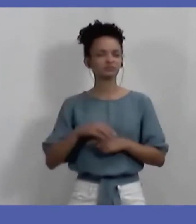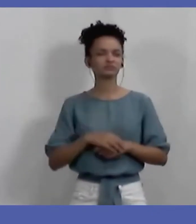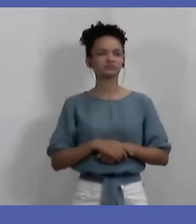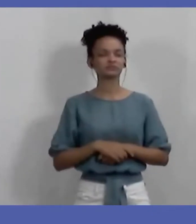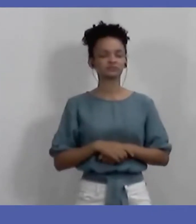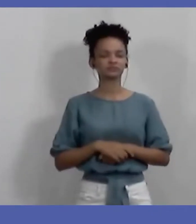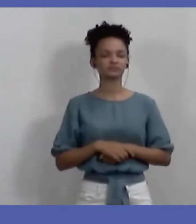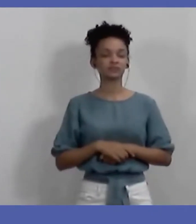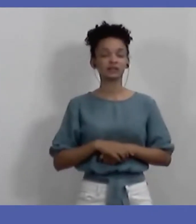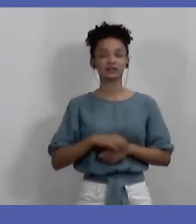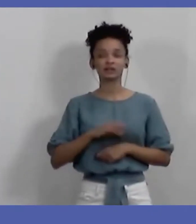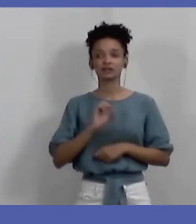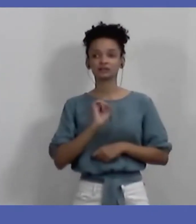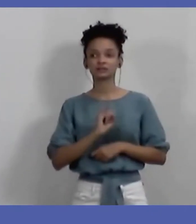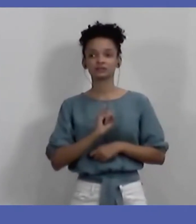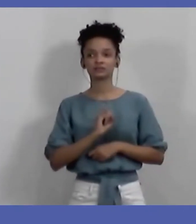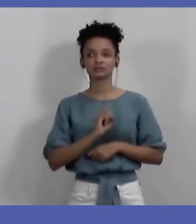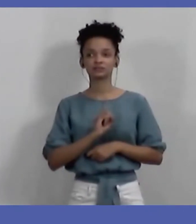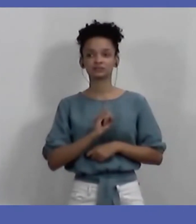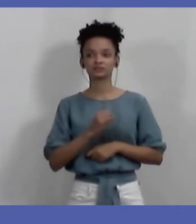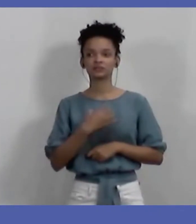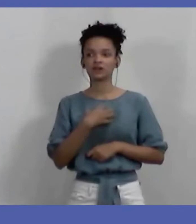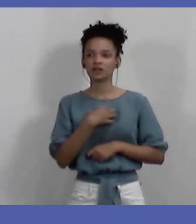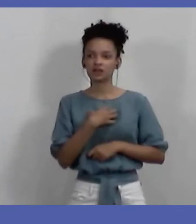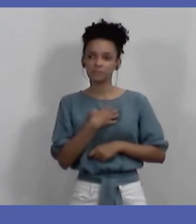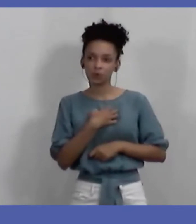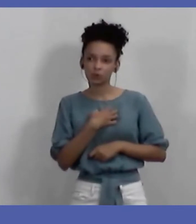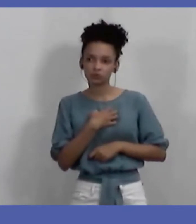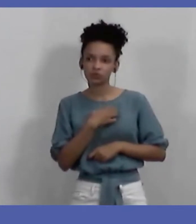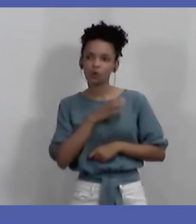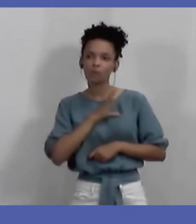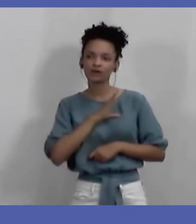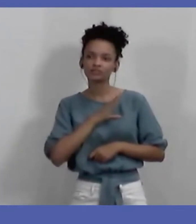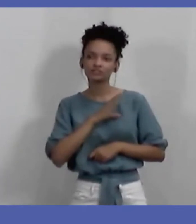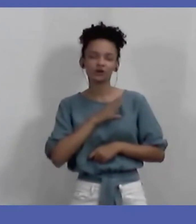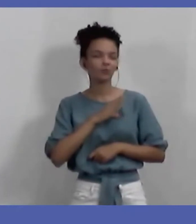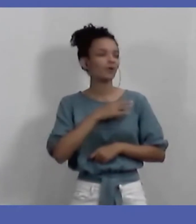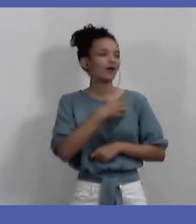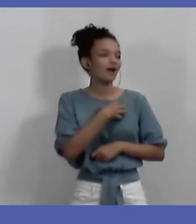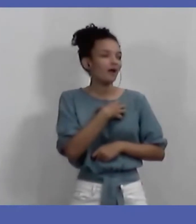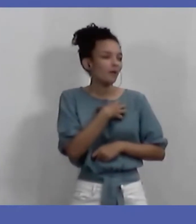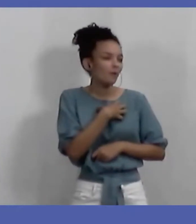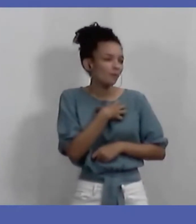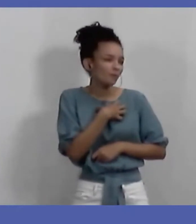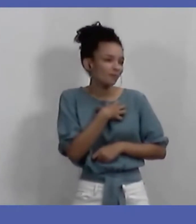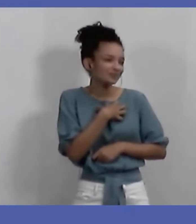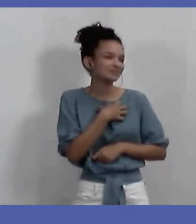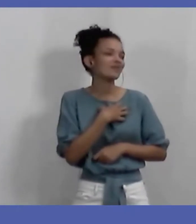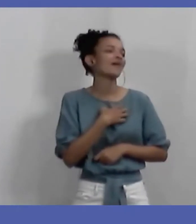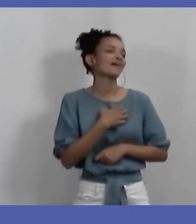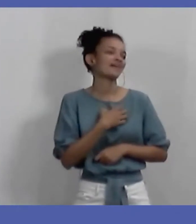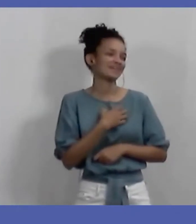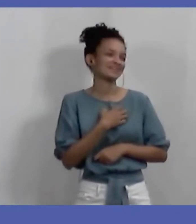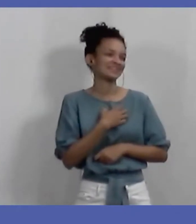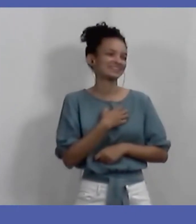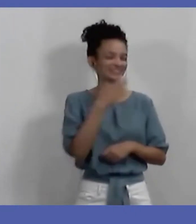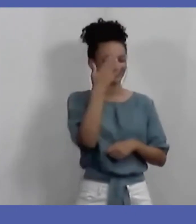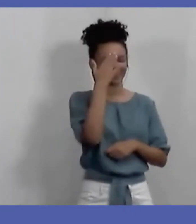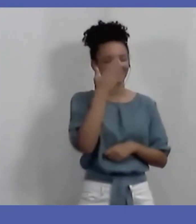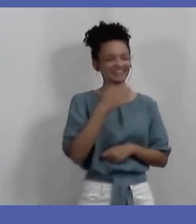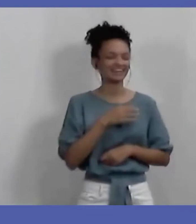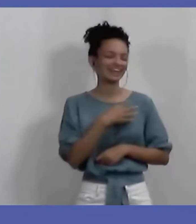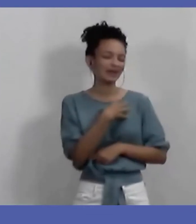as ruas, todas essas situações afloram. E cabe a nós, né, fazer alguma